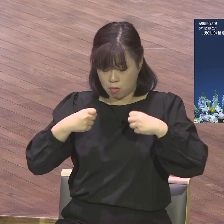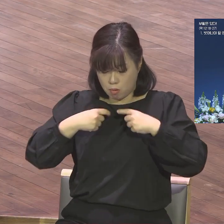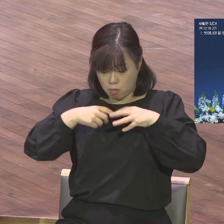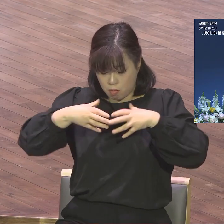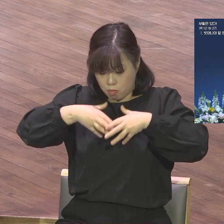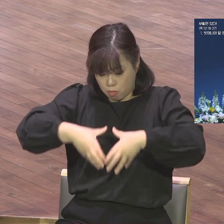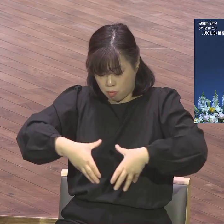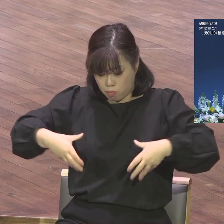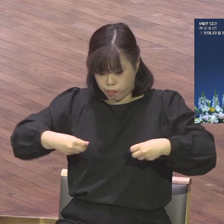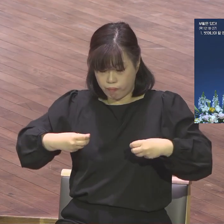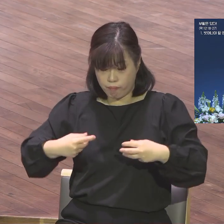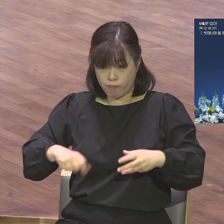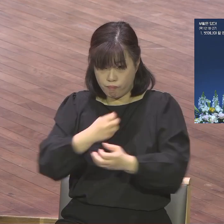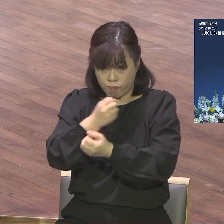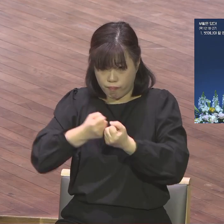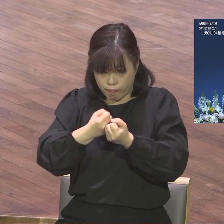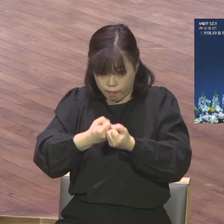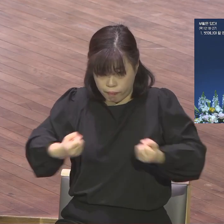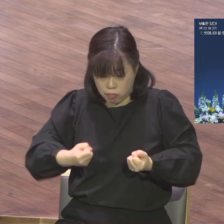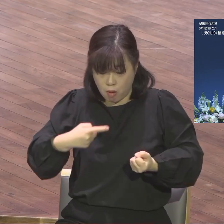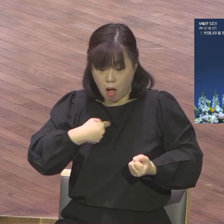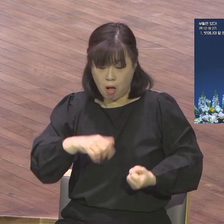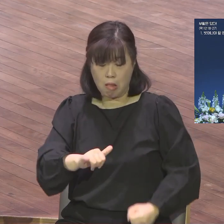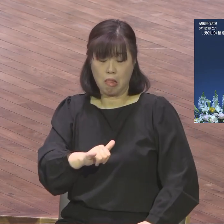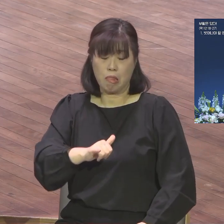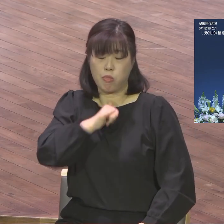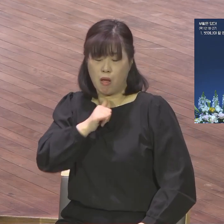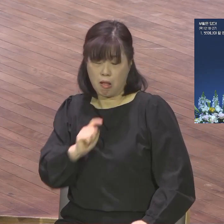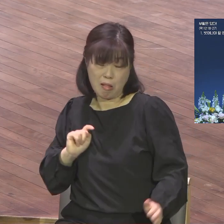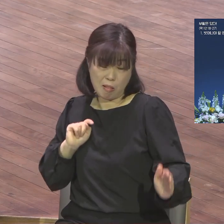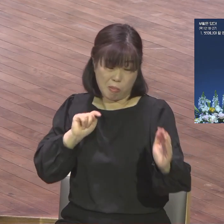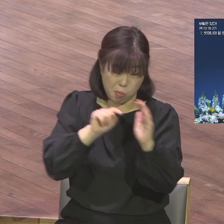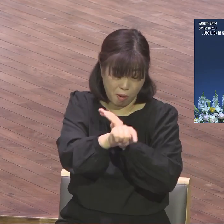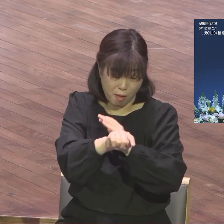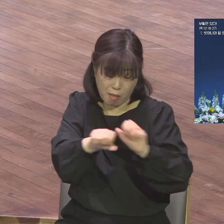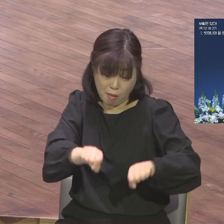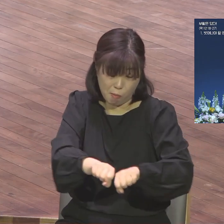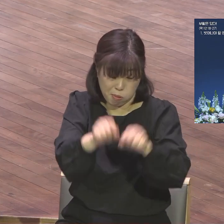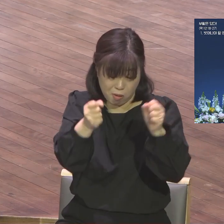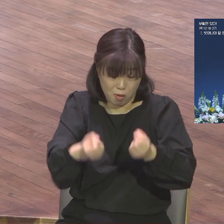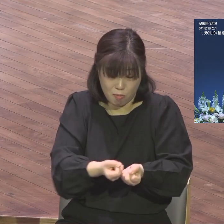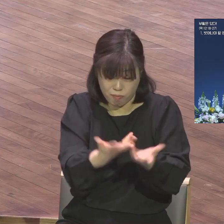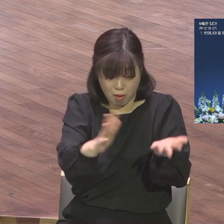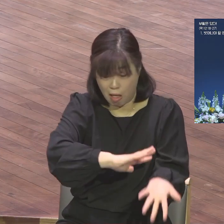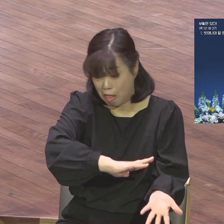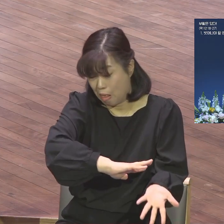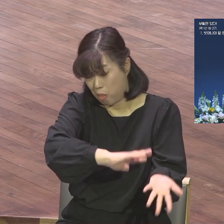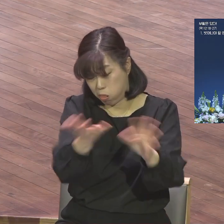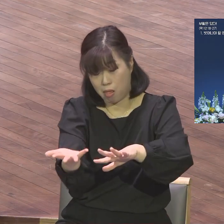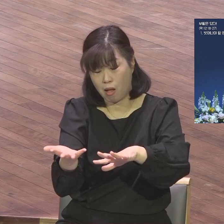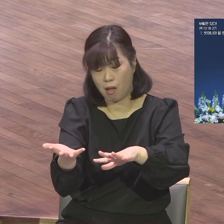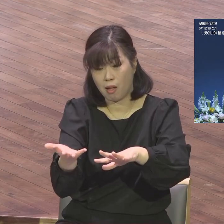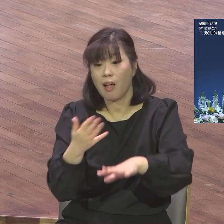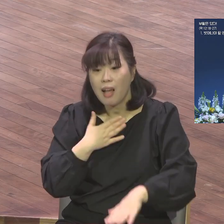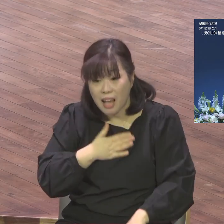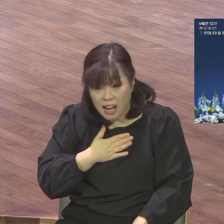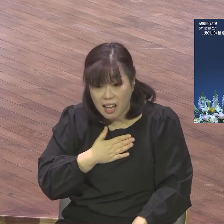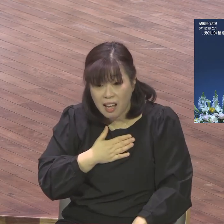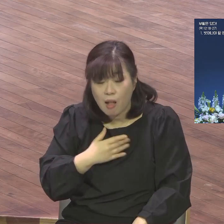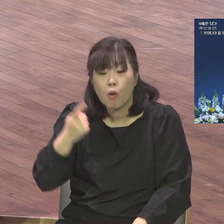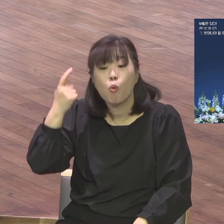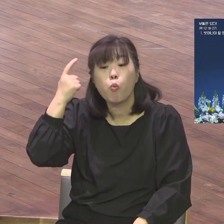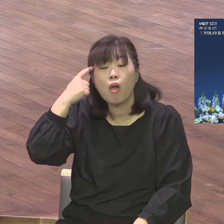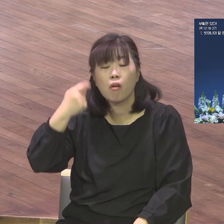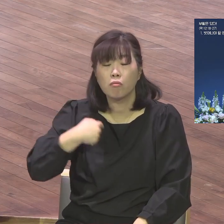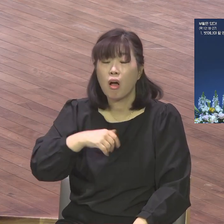버린다. 이걸 즐기거든 이 극단적 무슬림들이 말이요. 그 왜 그렇게 하느냐? 그 보기에는